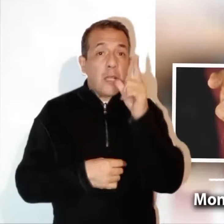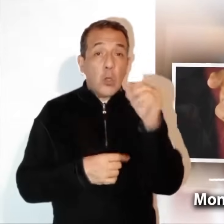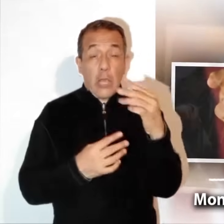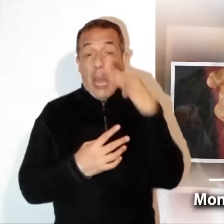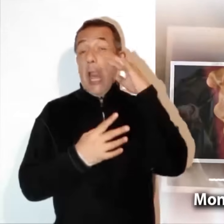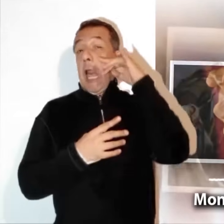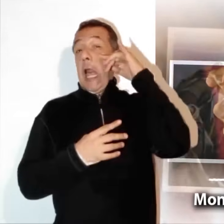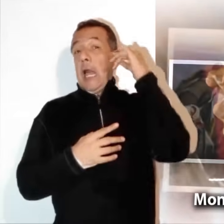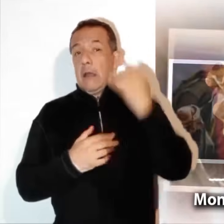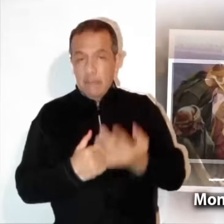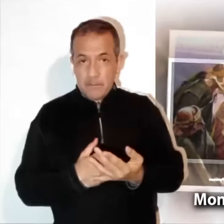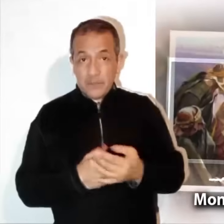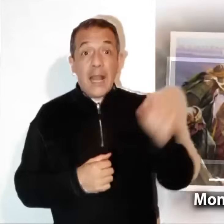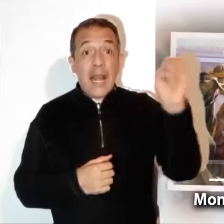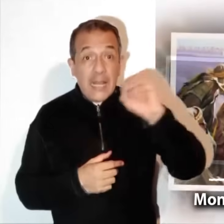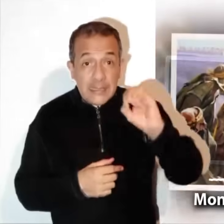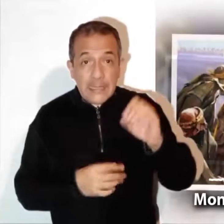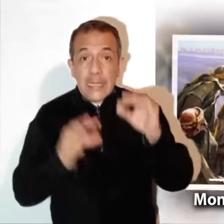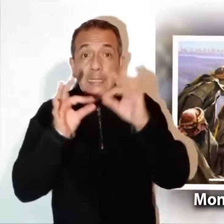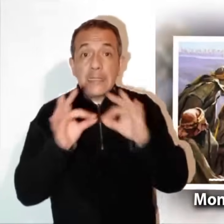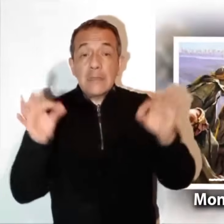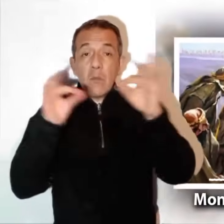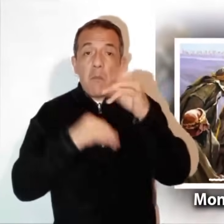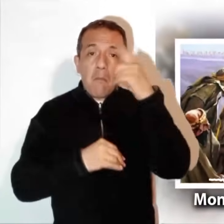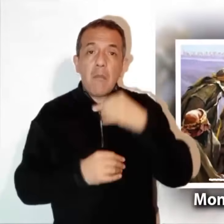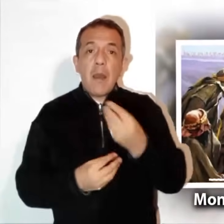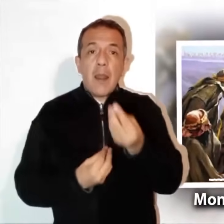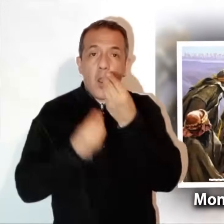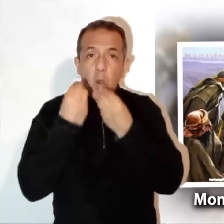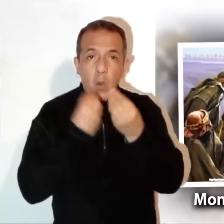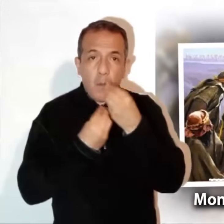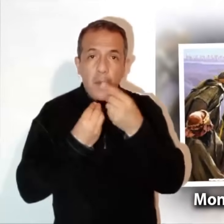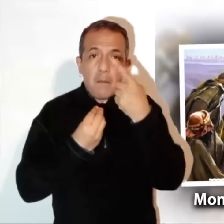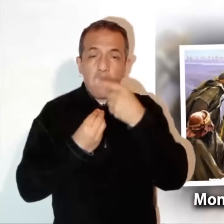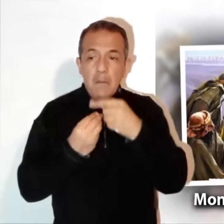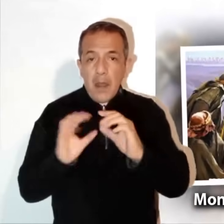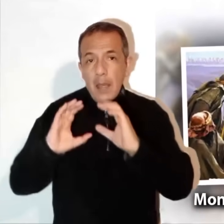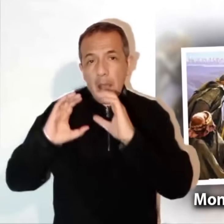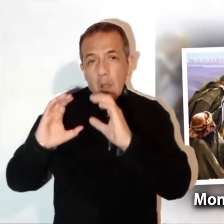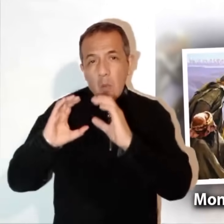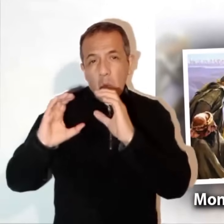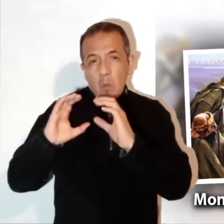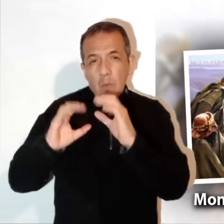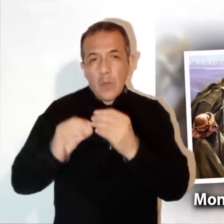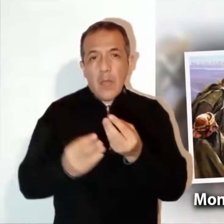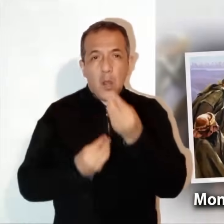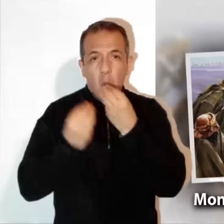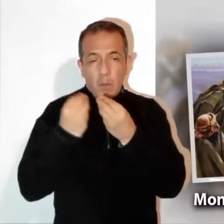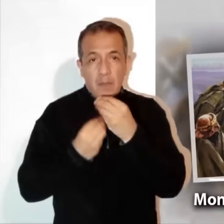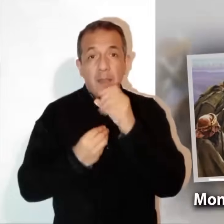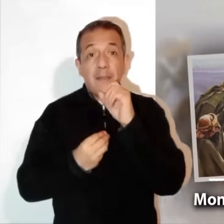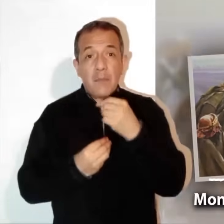alimentos, para su conservación, para darle sabor, pero también tiene muchos otros usos domésticos e